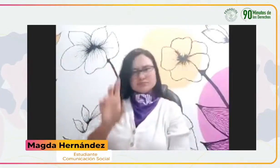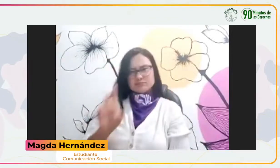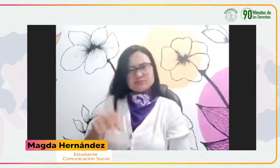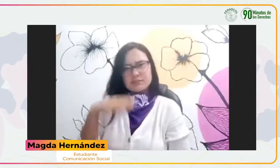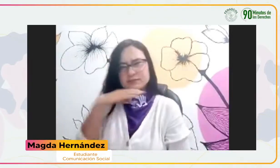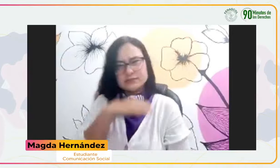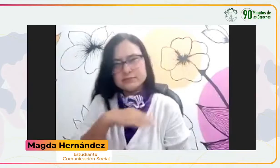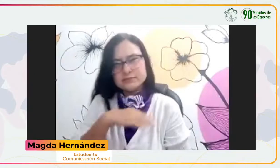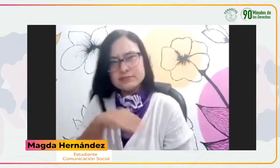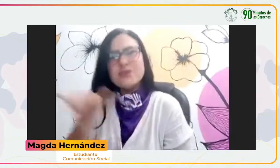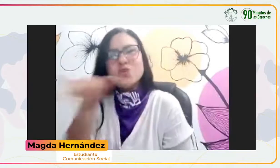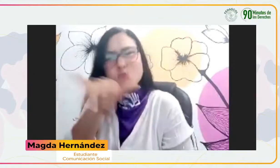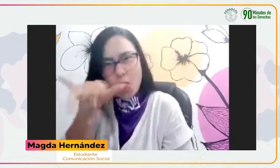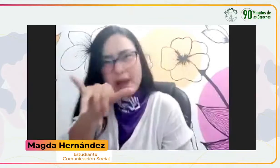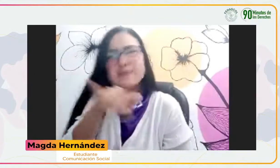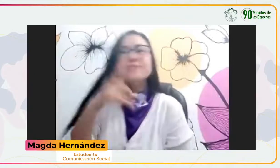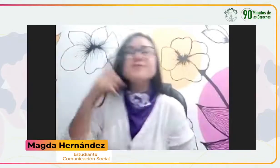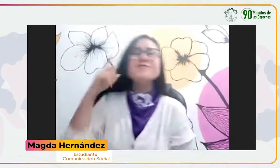con de pronto